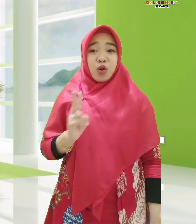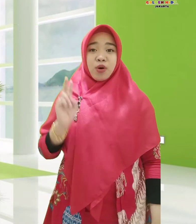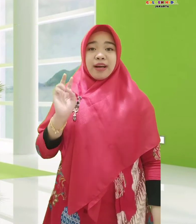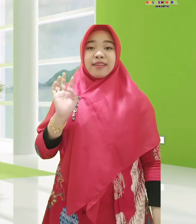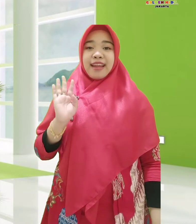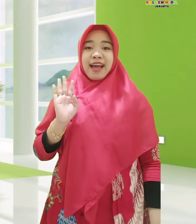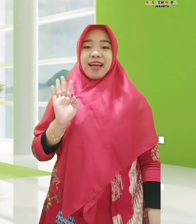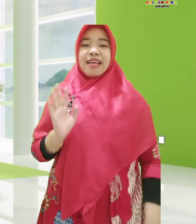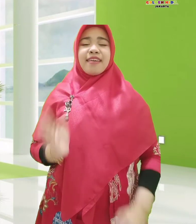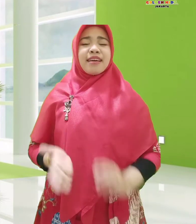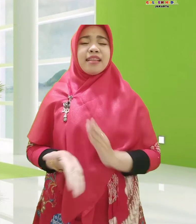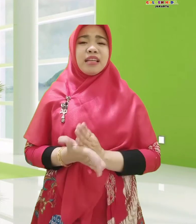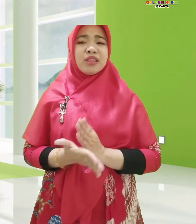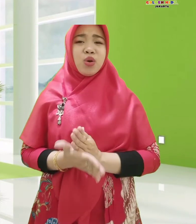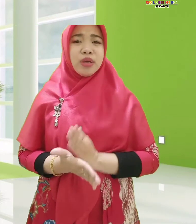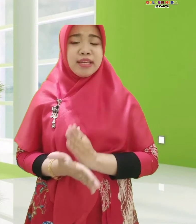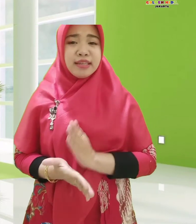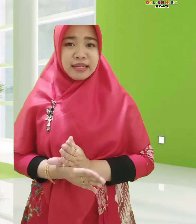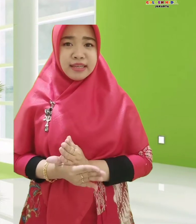tolong. Nah, kata tolong ini